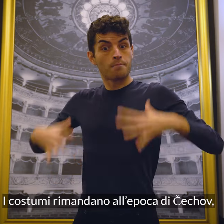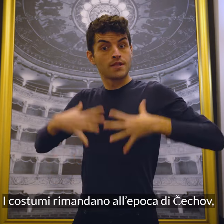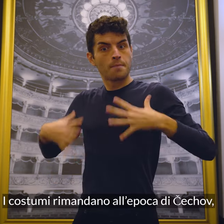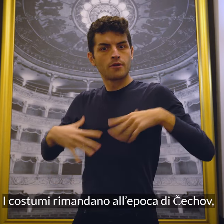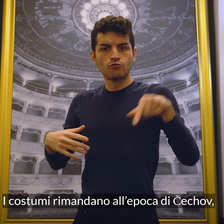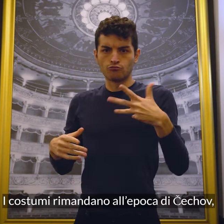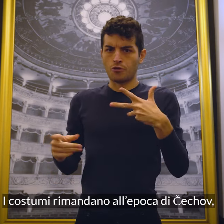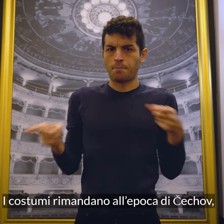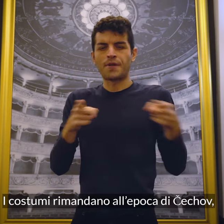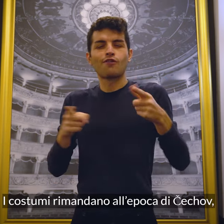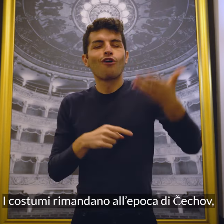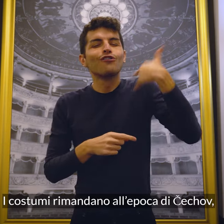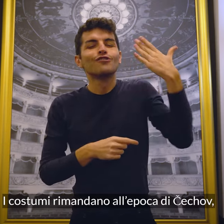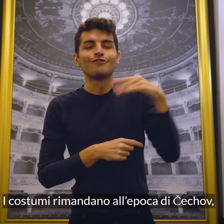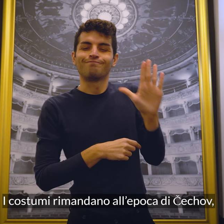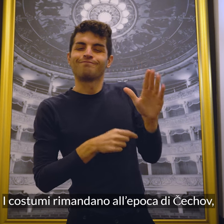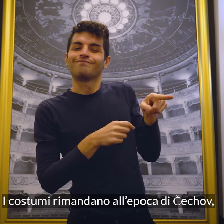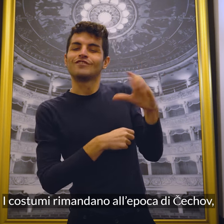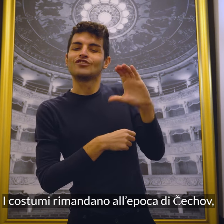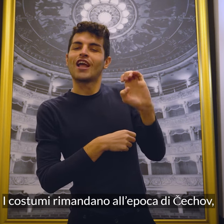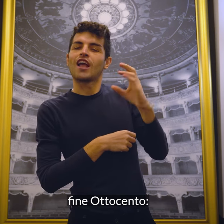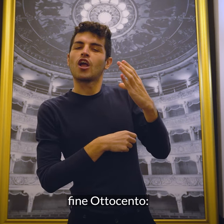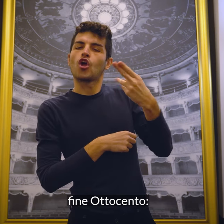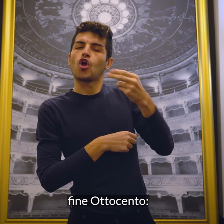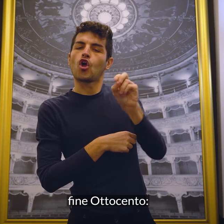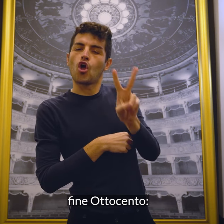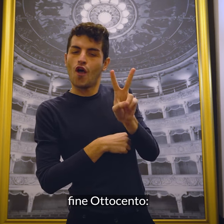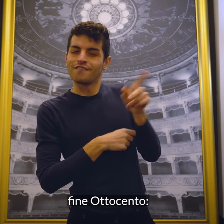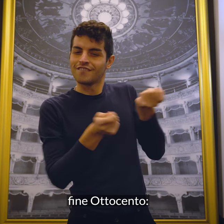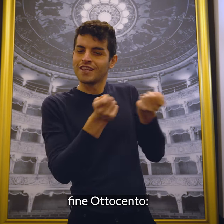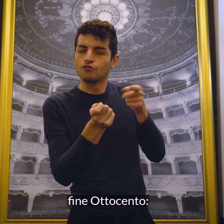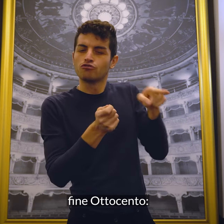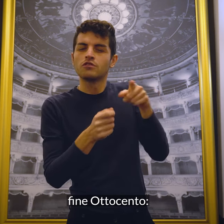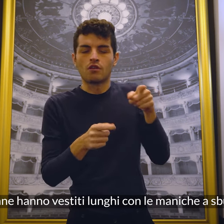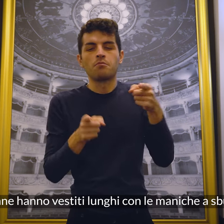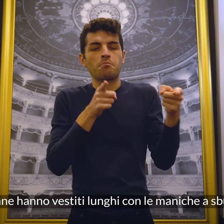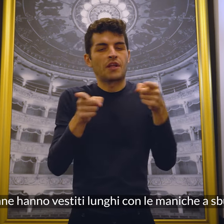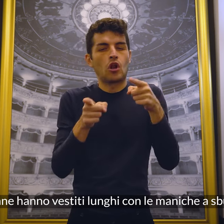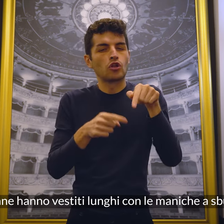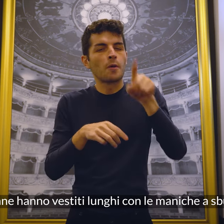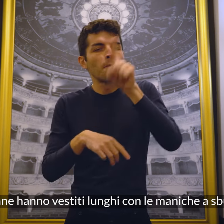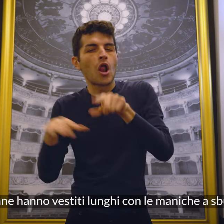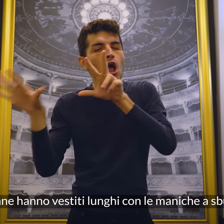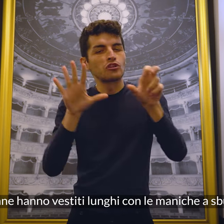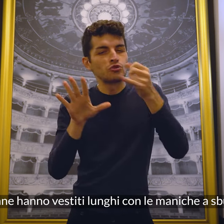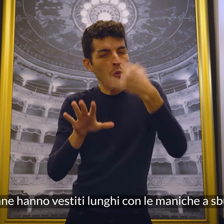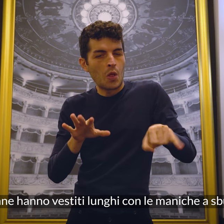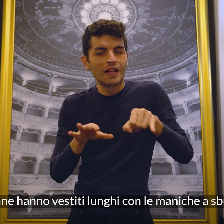i costumi rimandano all'epoca di cieco fine 800 Le donne hanno vestiti